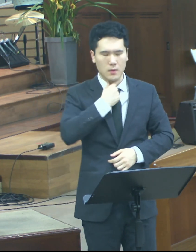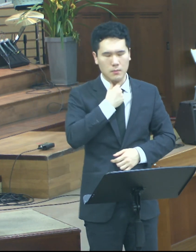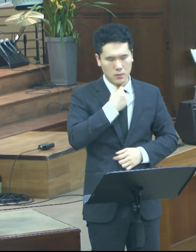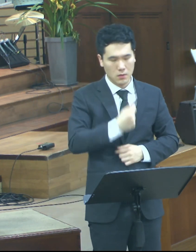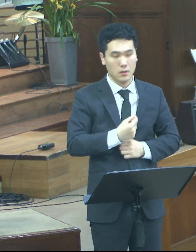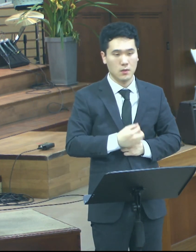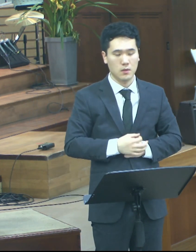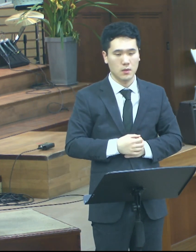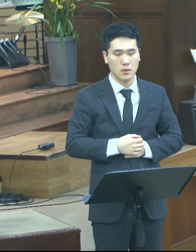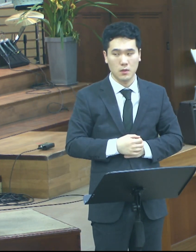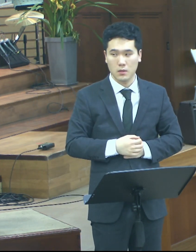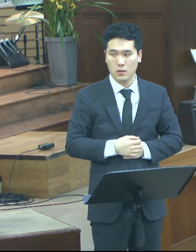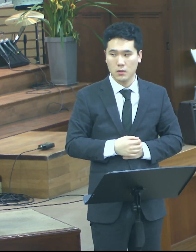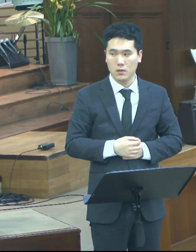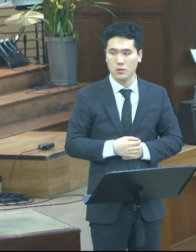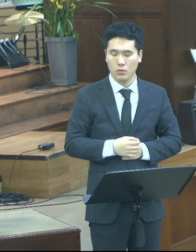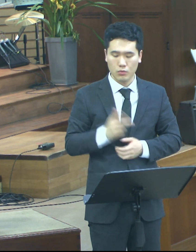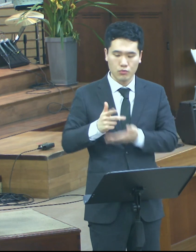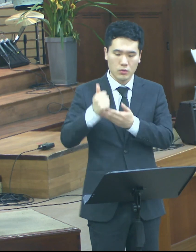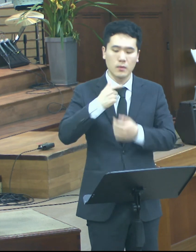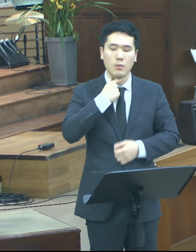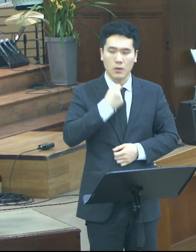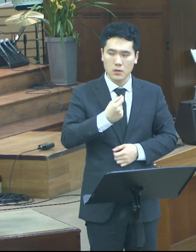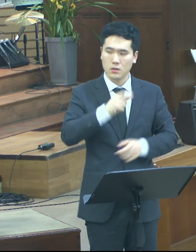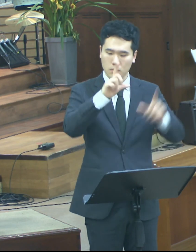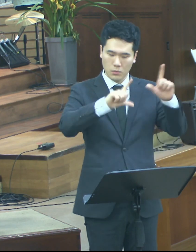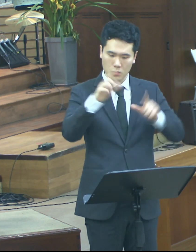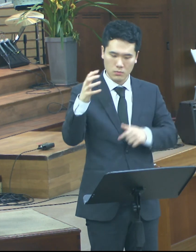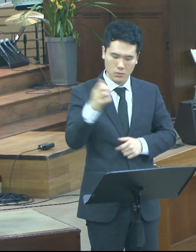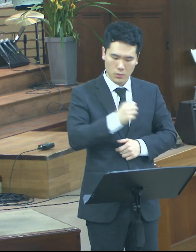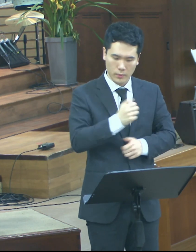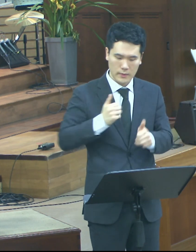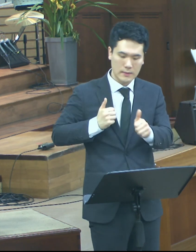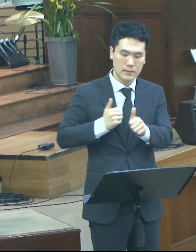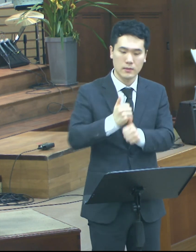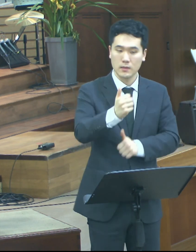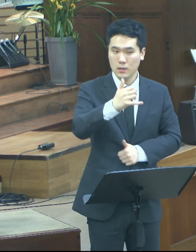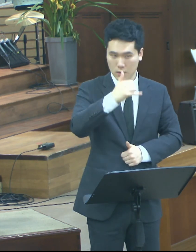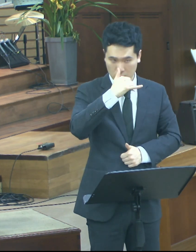그래서 주님이 원하시는 모습으로 승리할 수 있는 하나님 백성들이 다